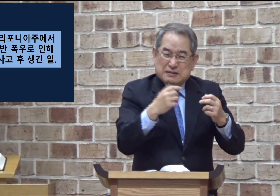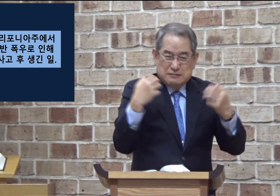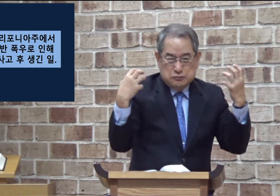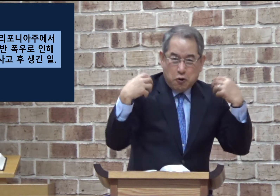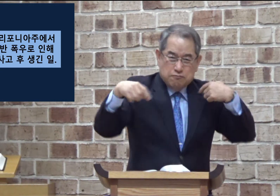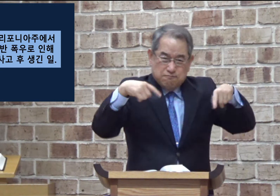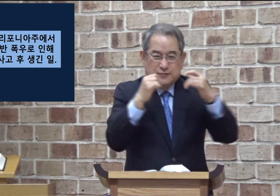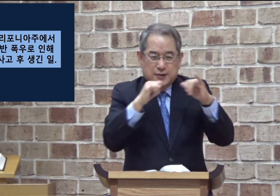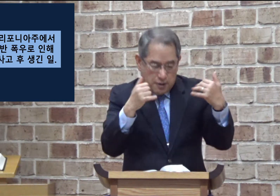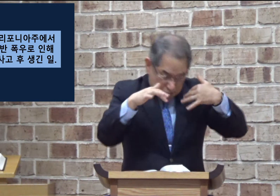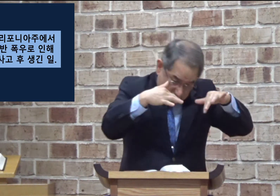정부에서